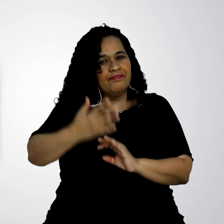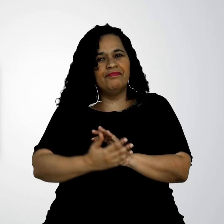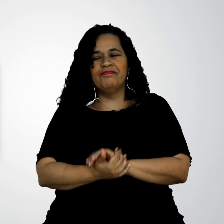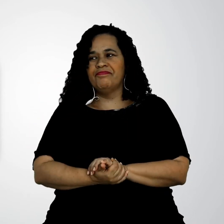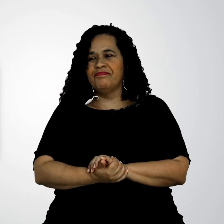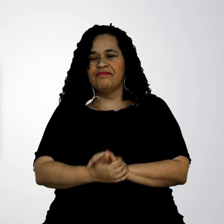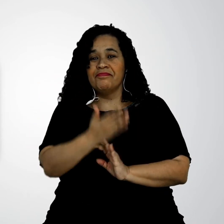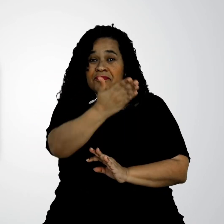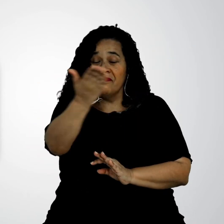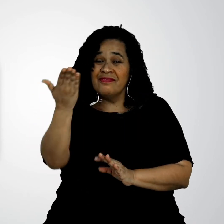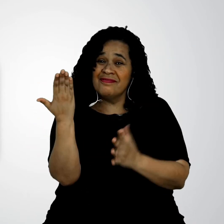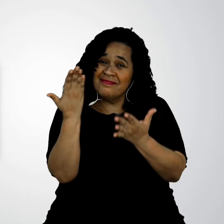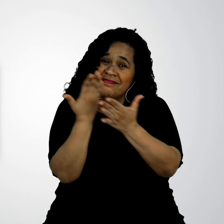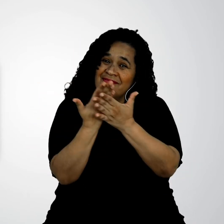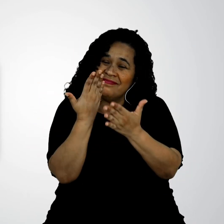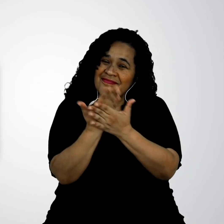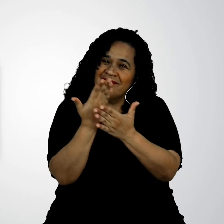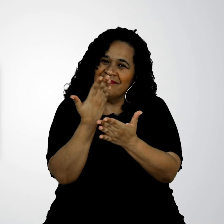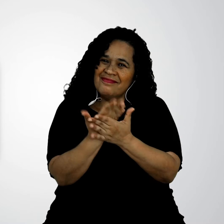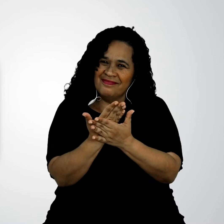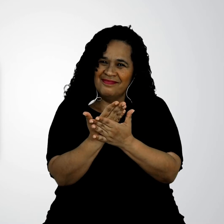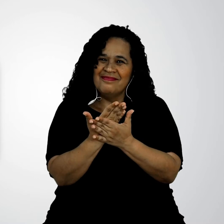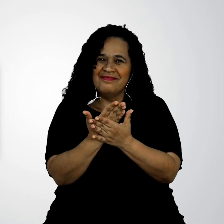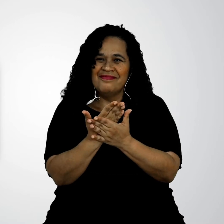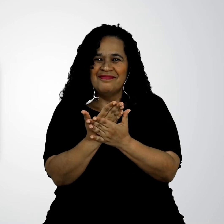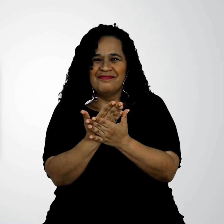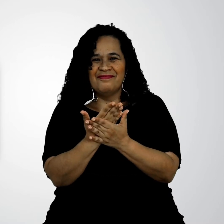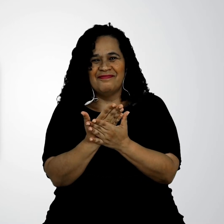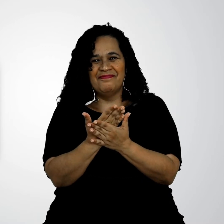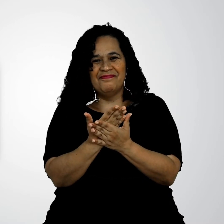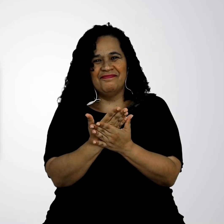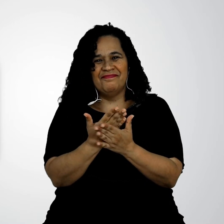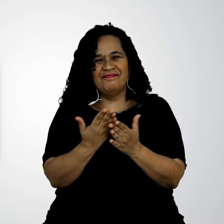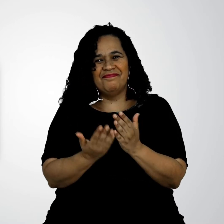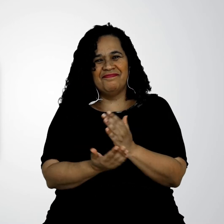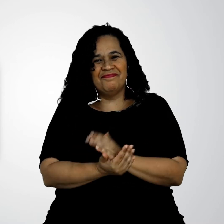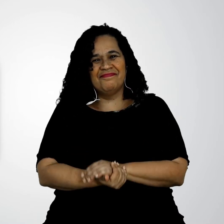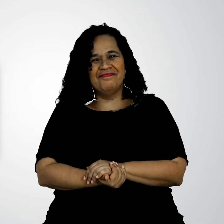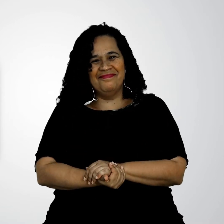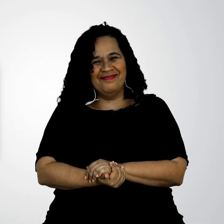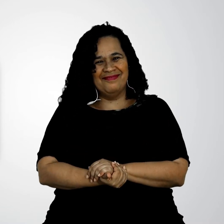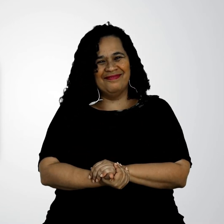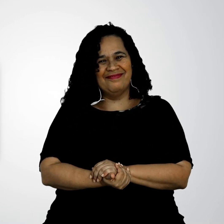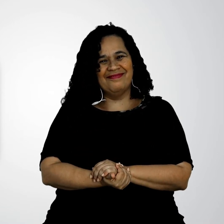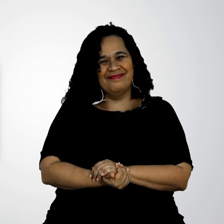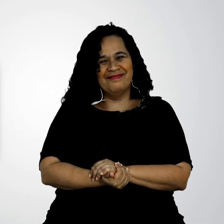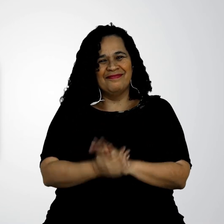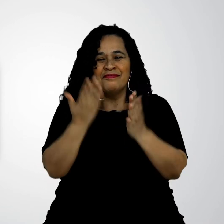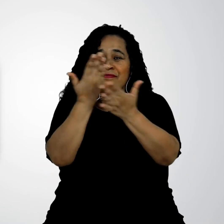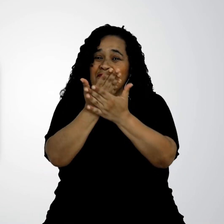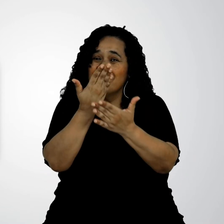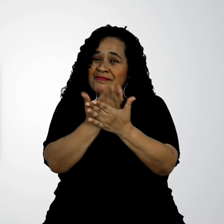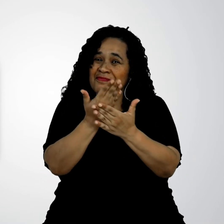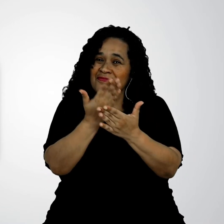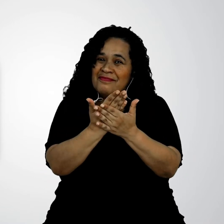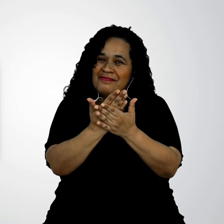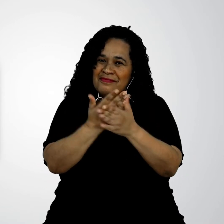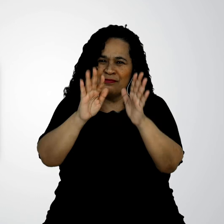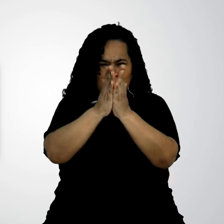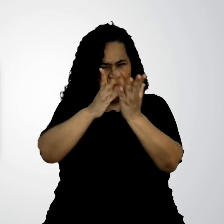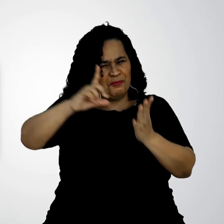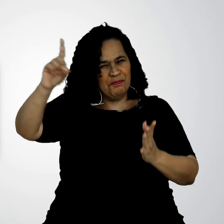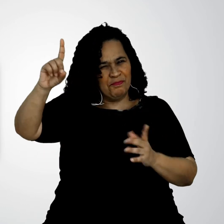querido estudante, eu ia falar estudante, né? Porque é estudante e estudante, né? Da palavra de Deus. Você